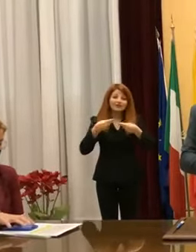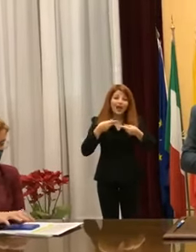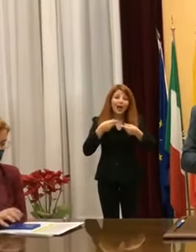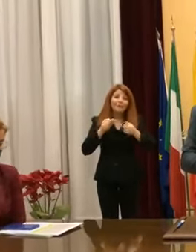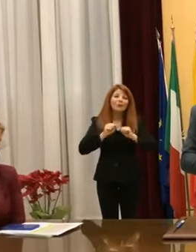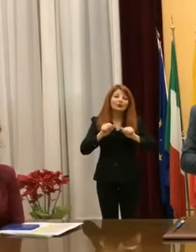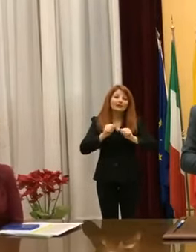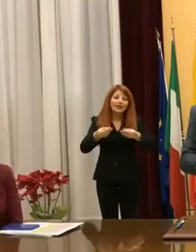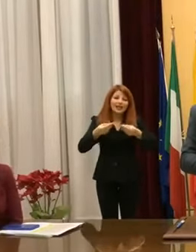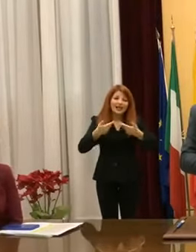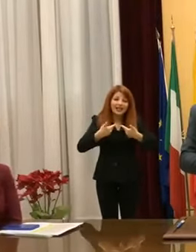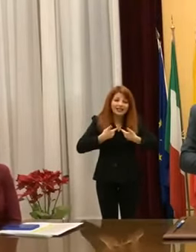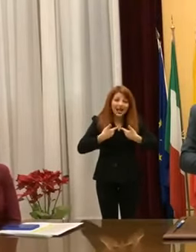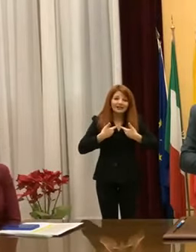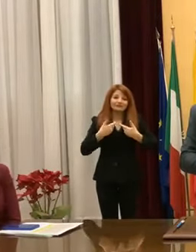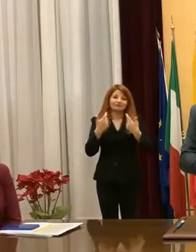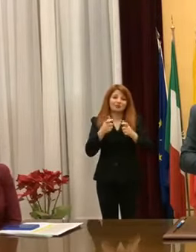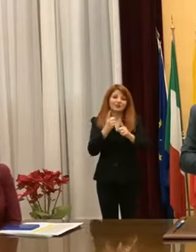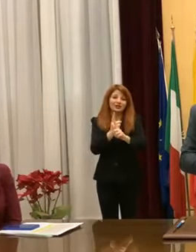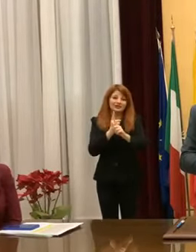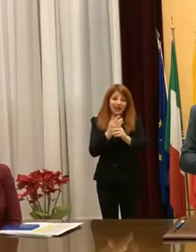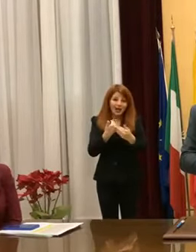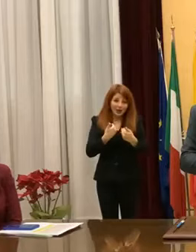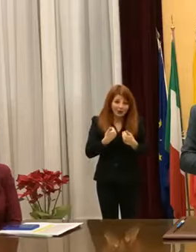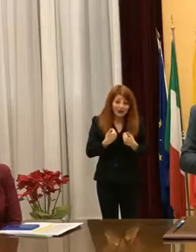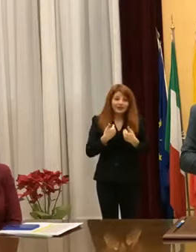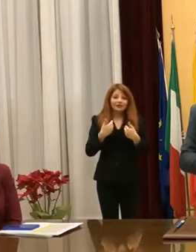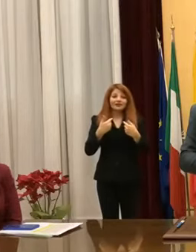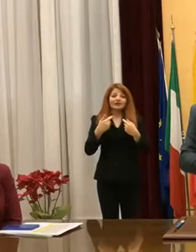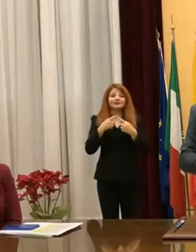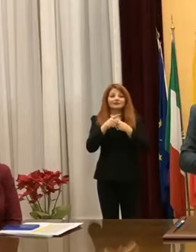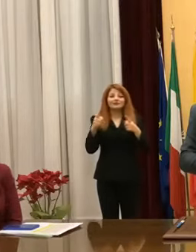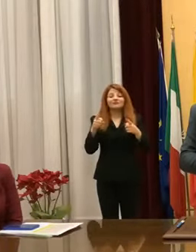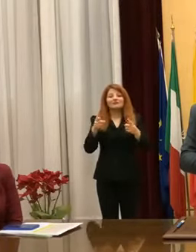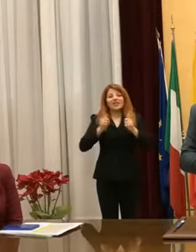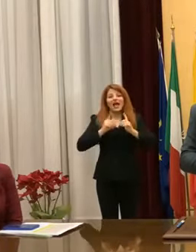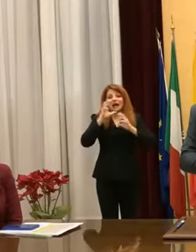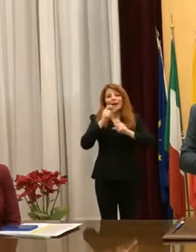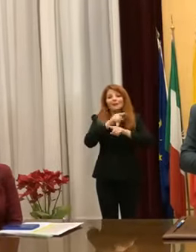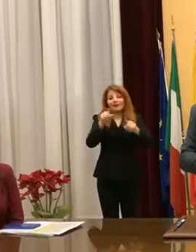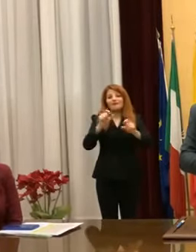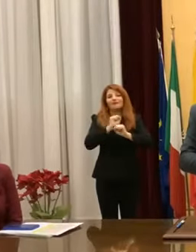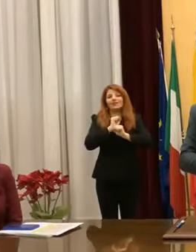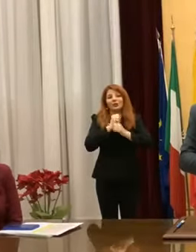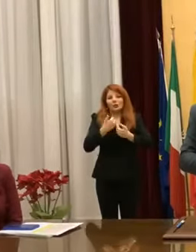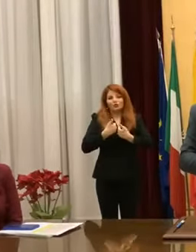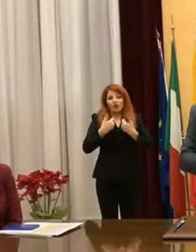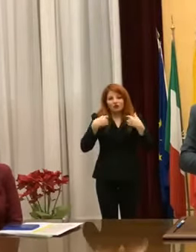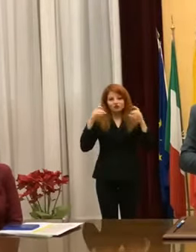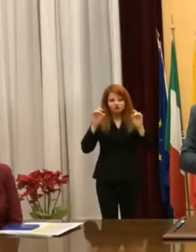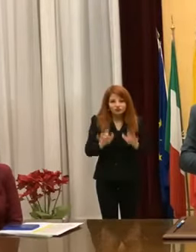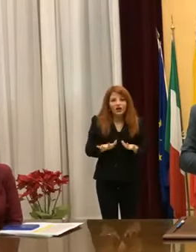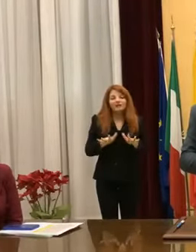vostra fiducia nei miei confronti e quindi è ovvio